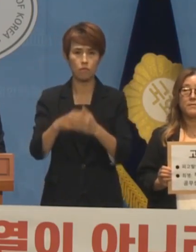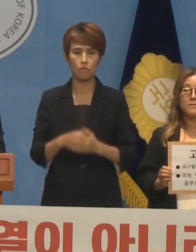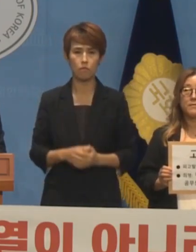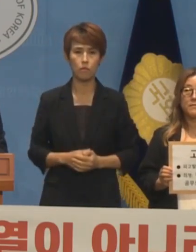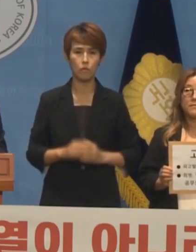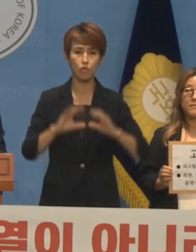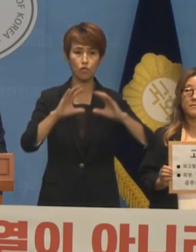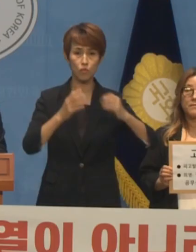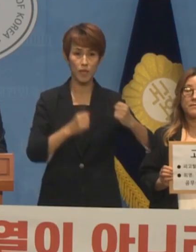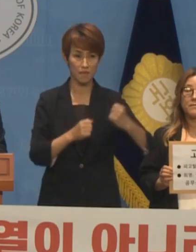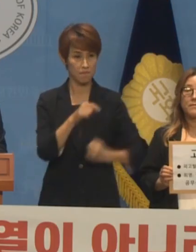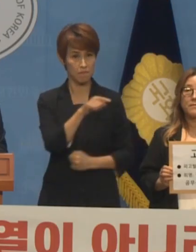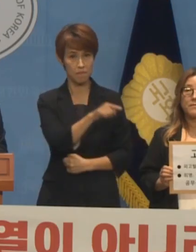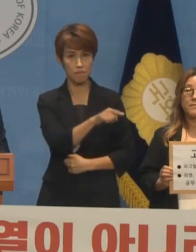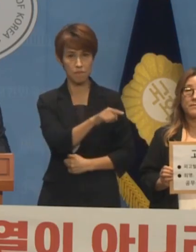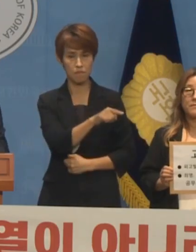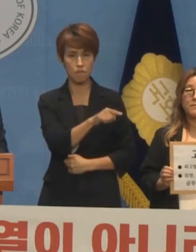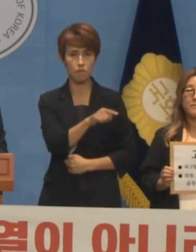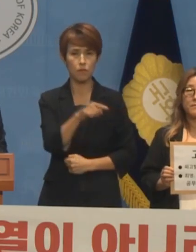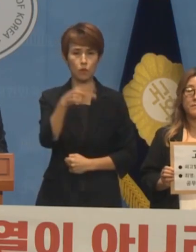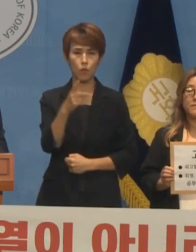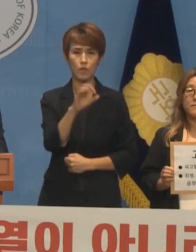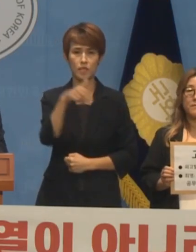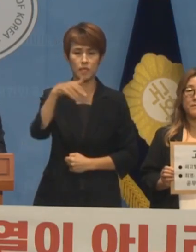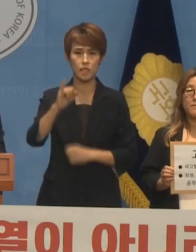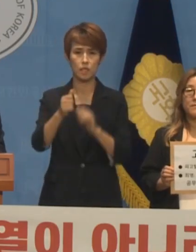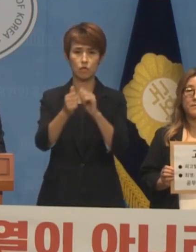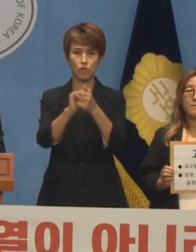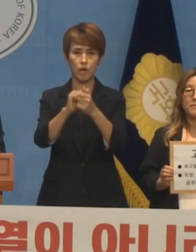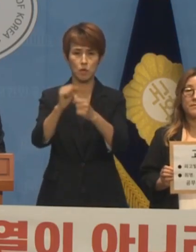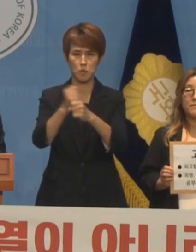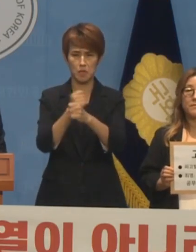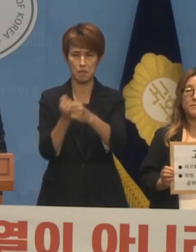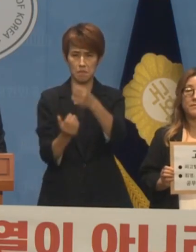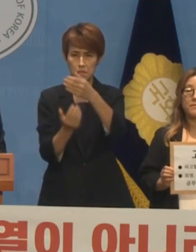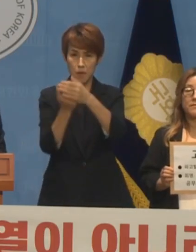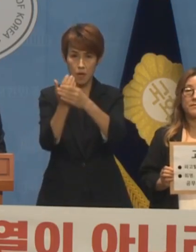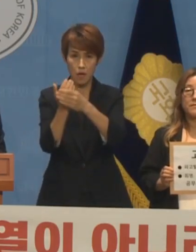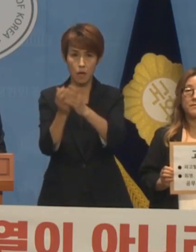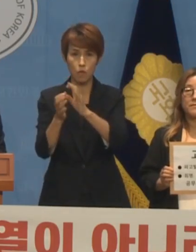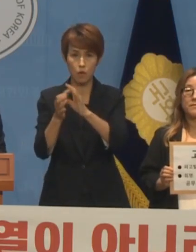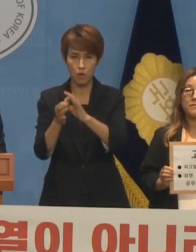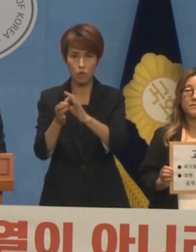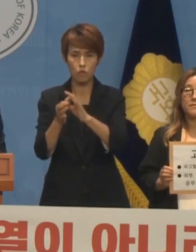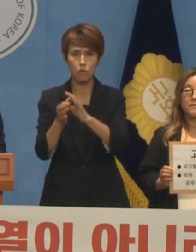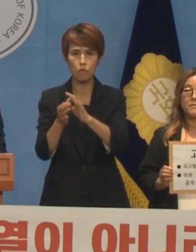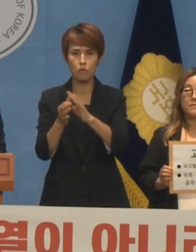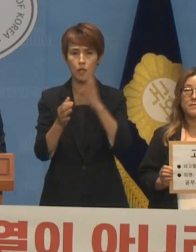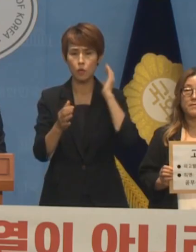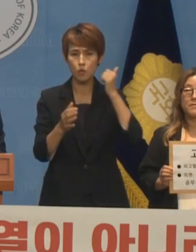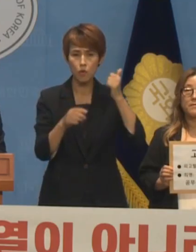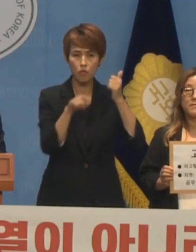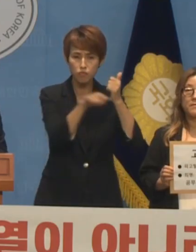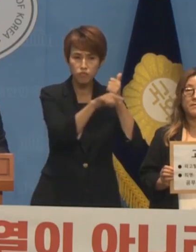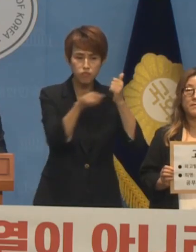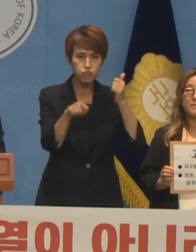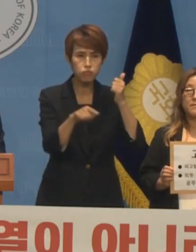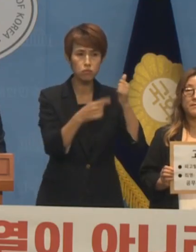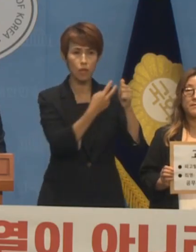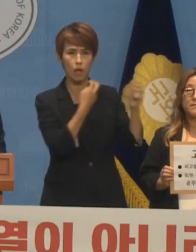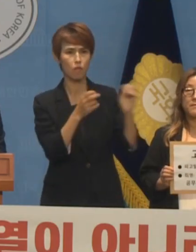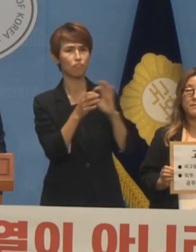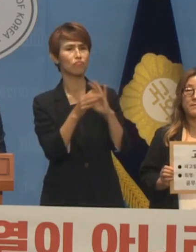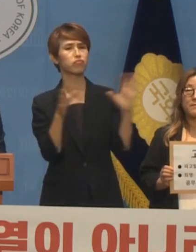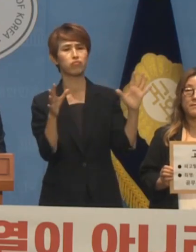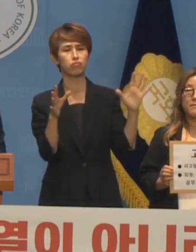국민의힘은 도이치모터스 주가 조작 사건에 대한 수사는 대통령 탄핵과 무관하다.